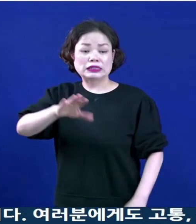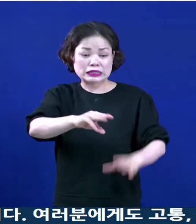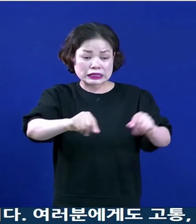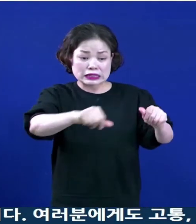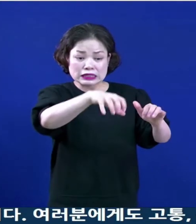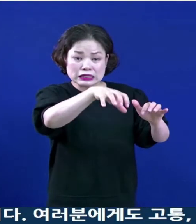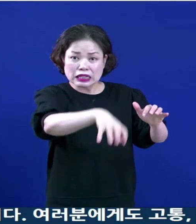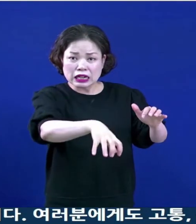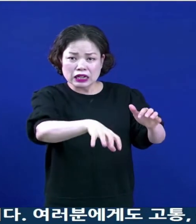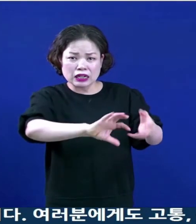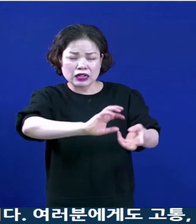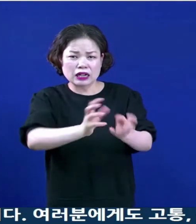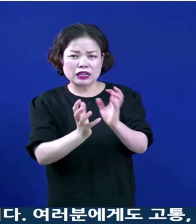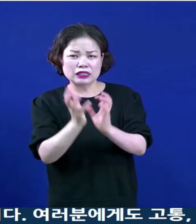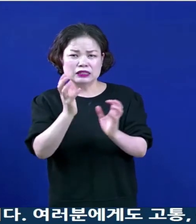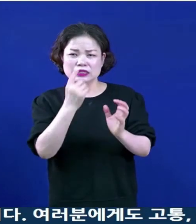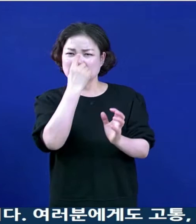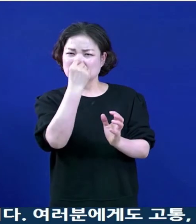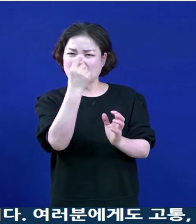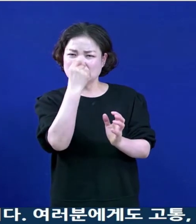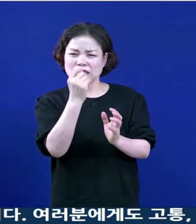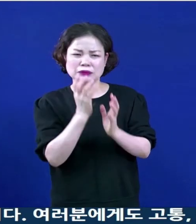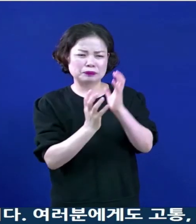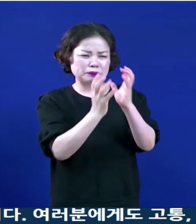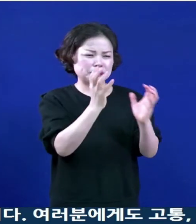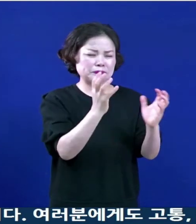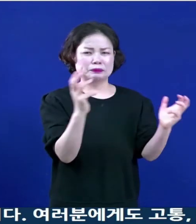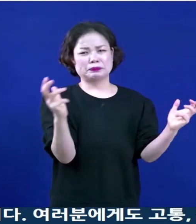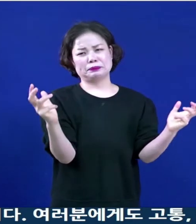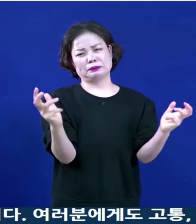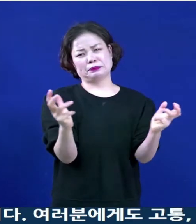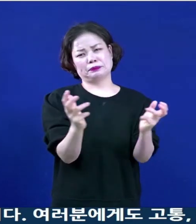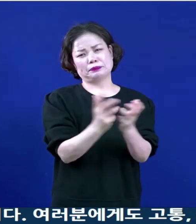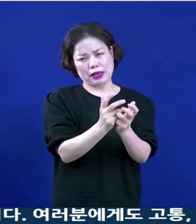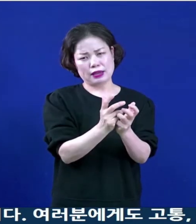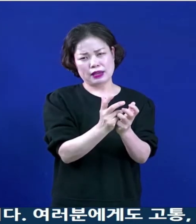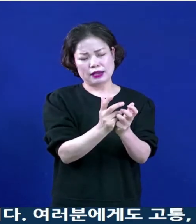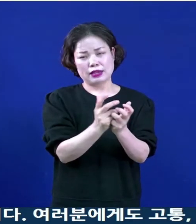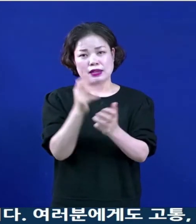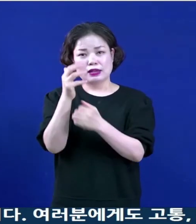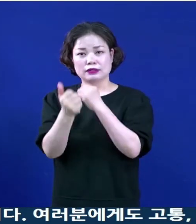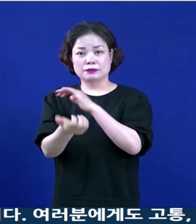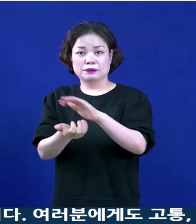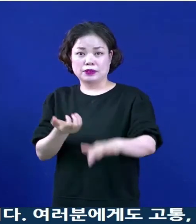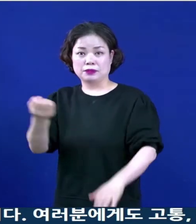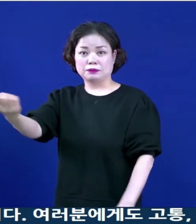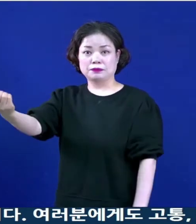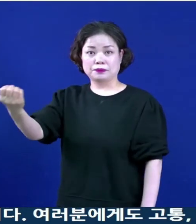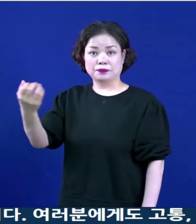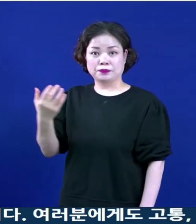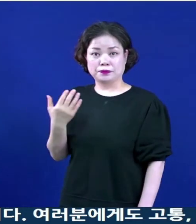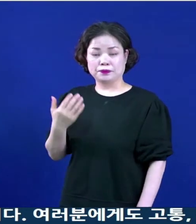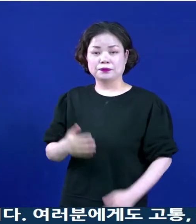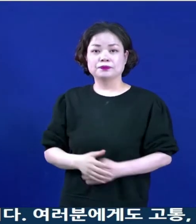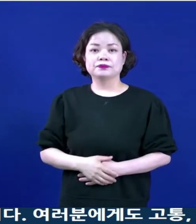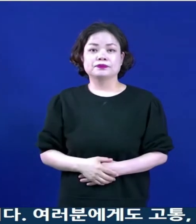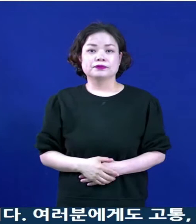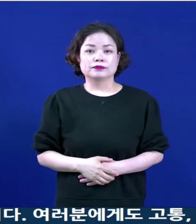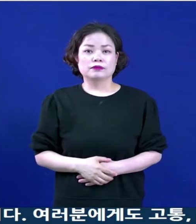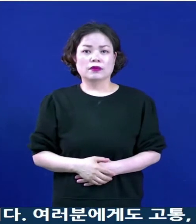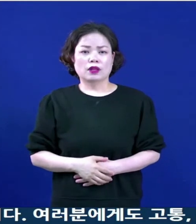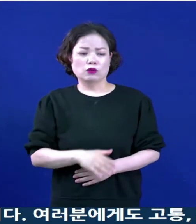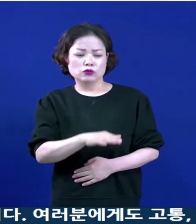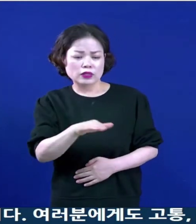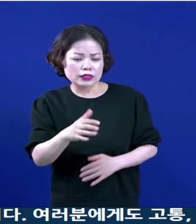땅에는 엉겅퀴와 가시덤불이 가득할 것임을 하나님께서 이미 말씀하셨기 때문입니다.